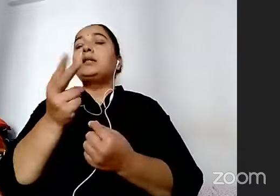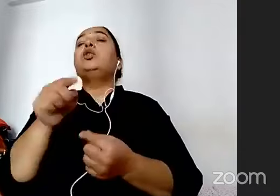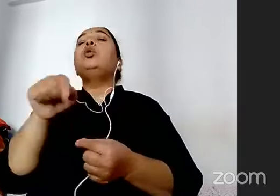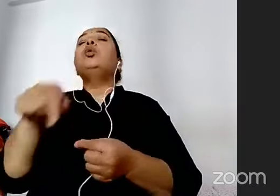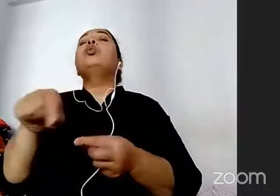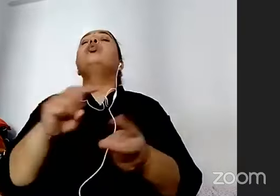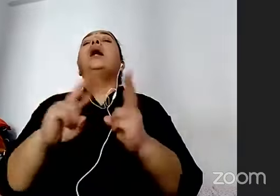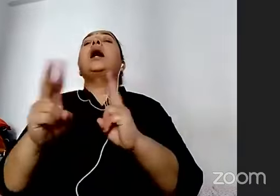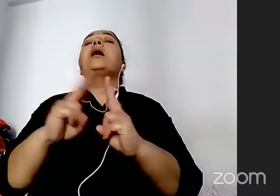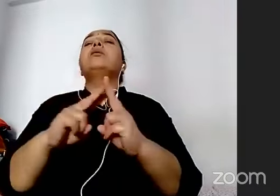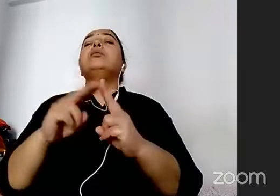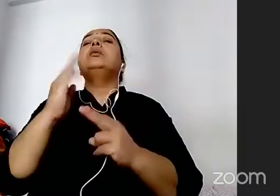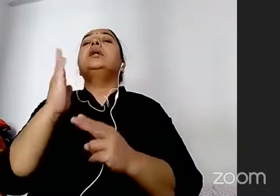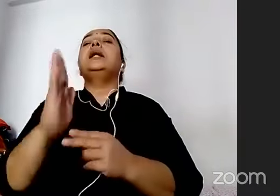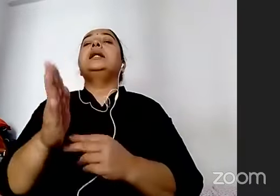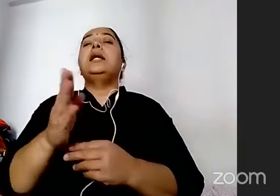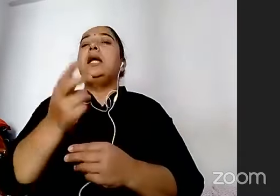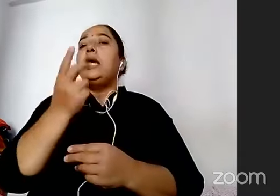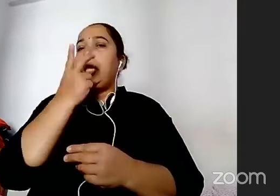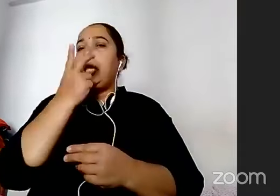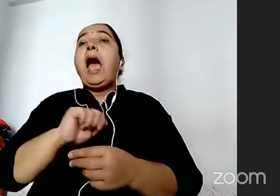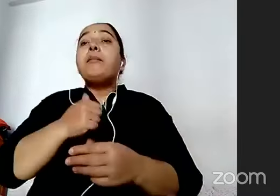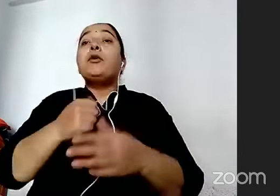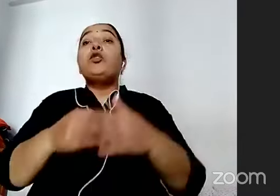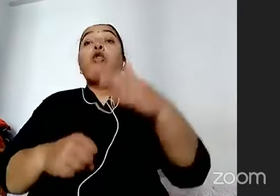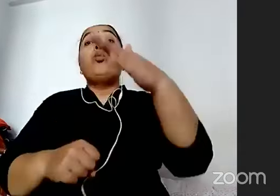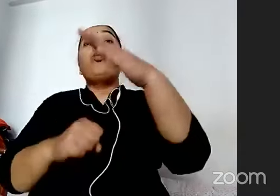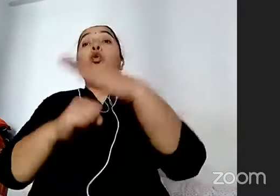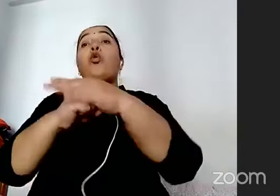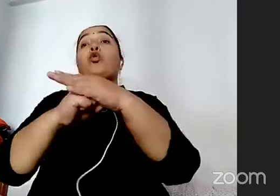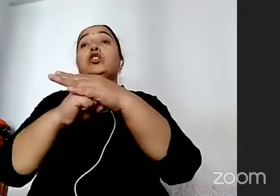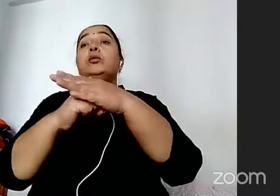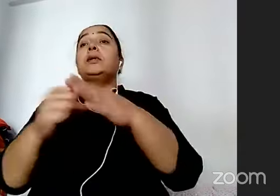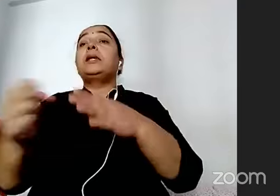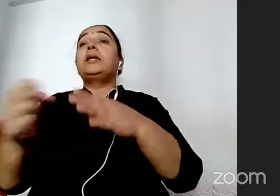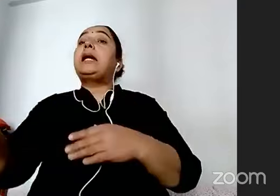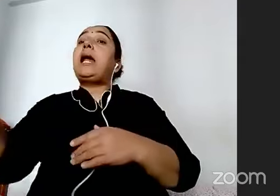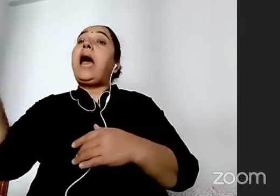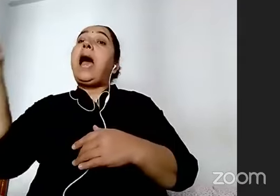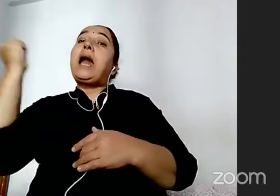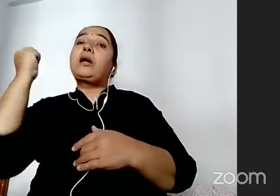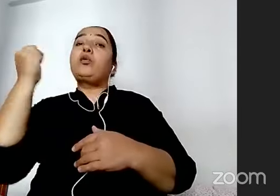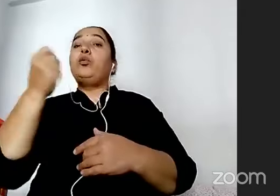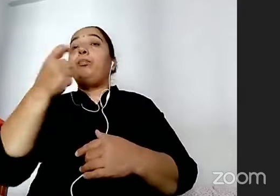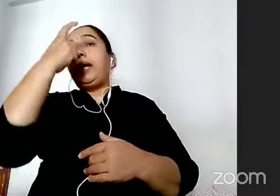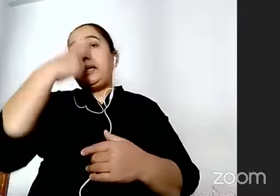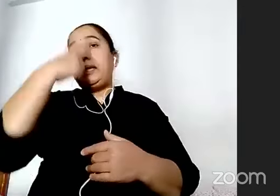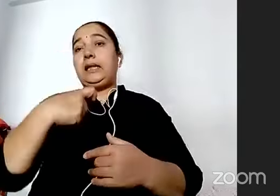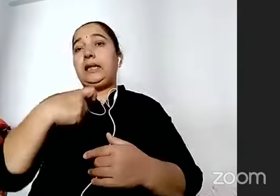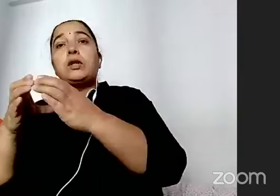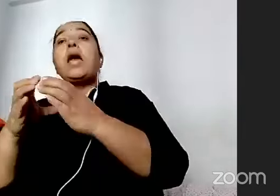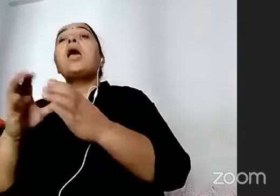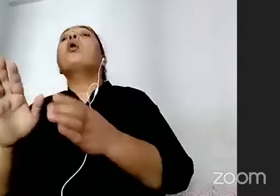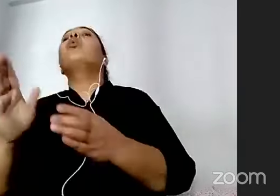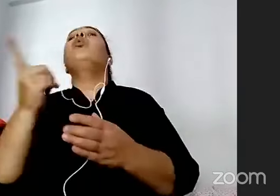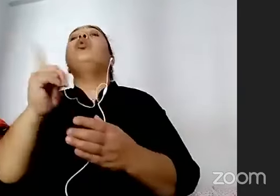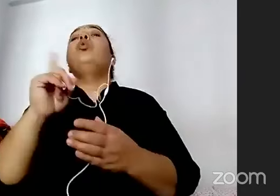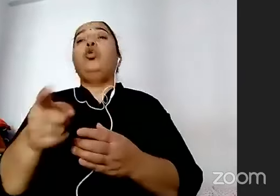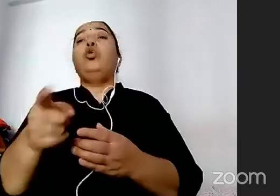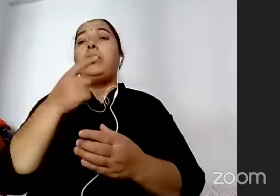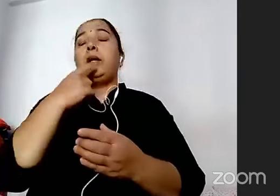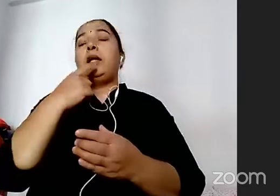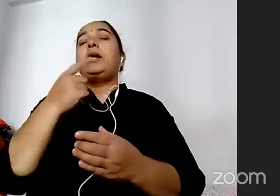त्यो पहुँचभन्दा परको व्यक्ति पहुँचभन्दा परको समुदायको हो भनेर अनि बल्ल हामीले चाहिँ त्यो कुराहरू बुझ्छौँ